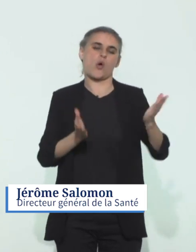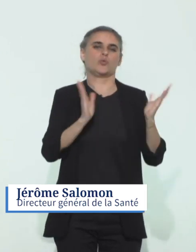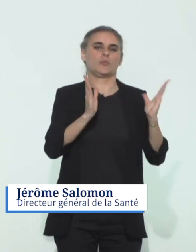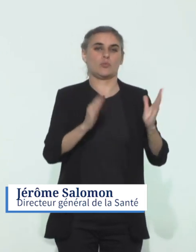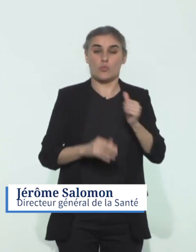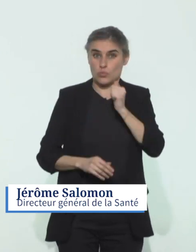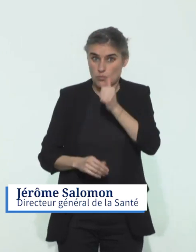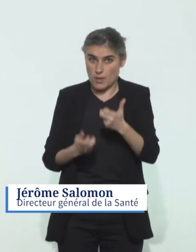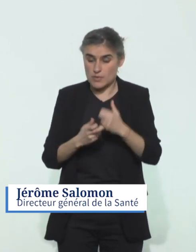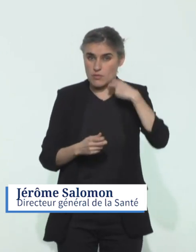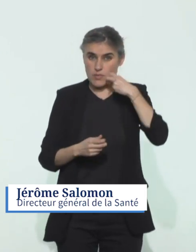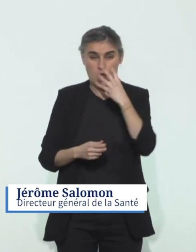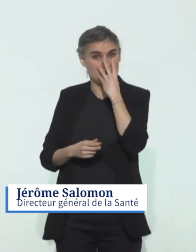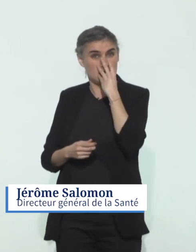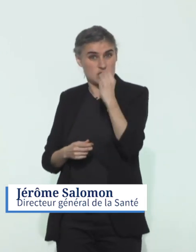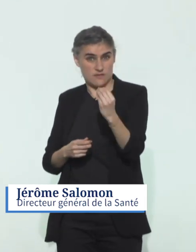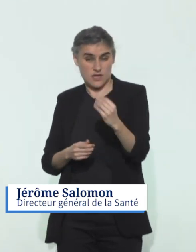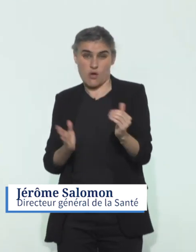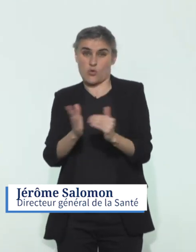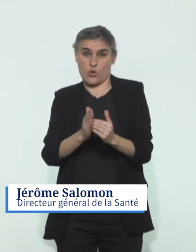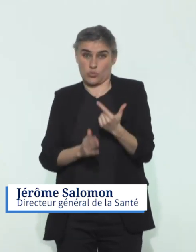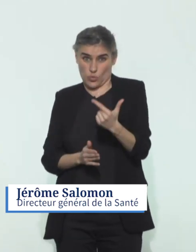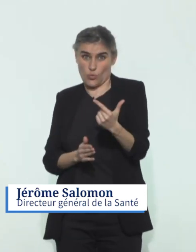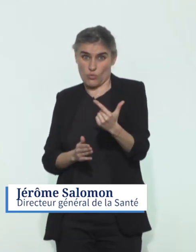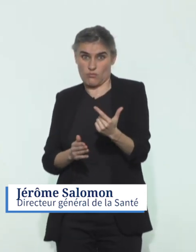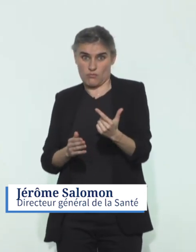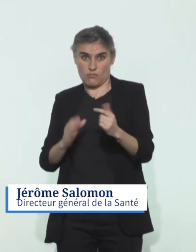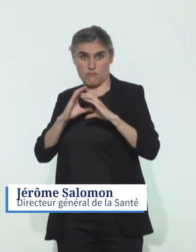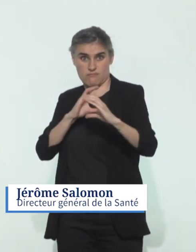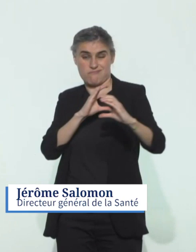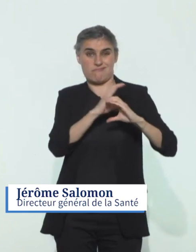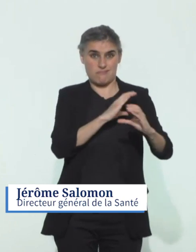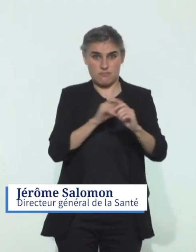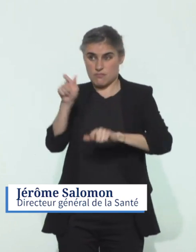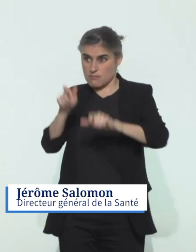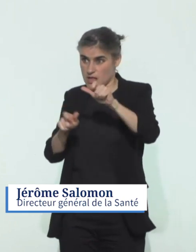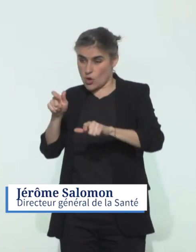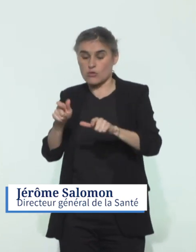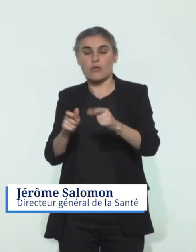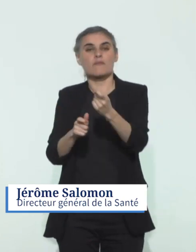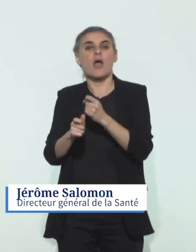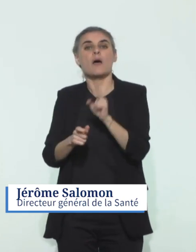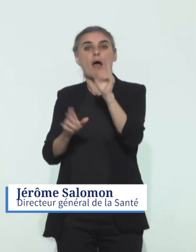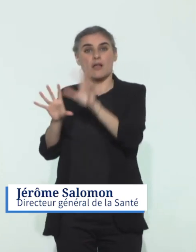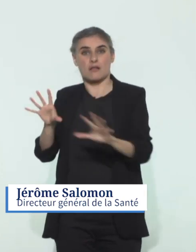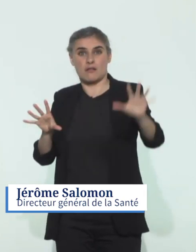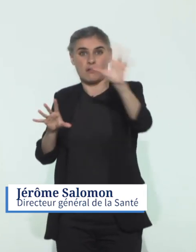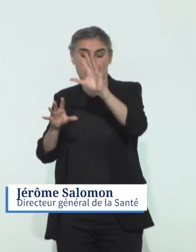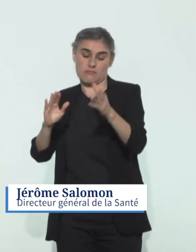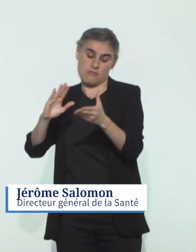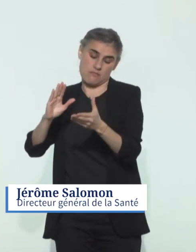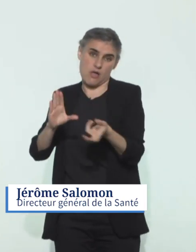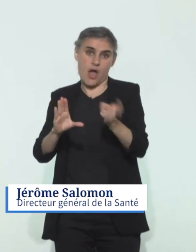TGV médicalisés transféreront des patients graves de réanimation de la région Île-de-France vers la région Nouvelle-Aquitaine.